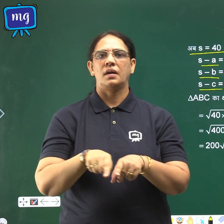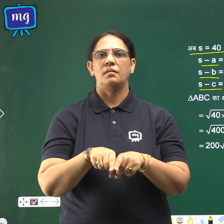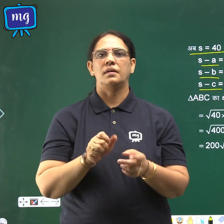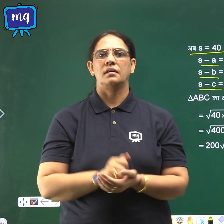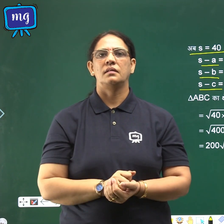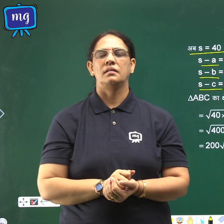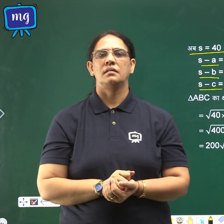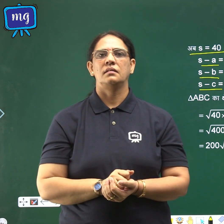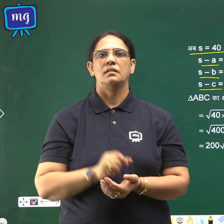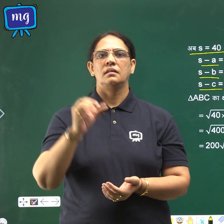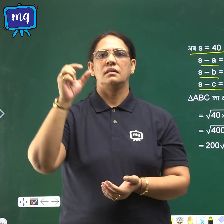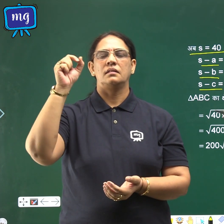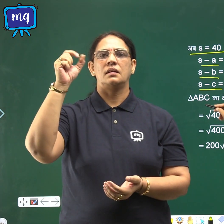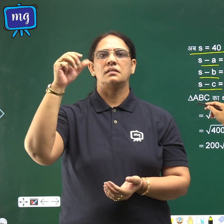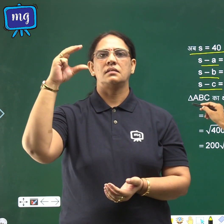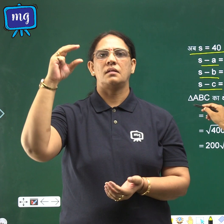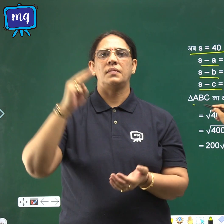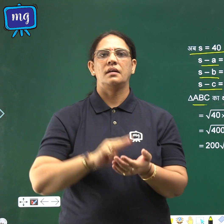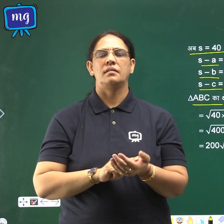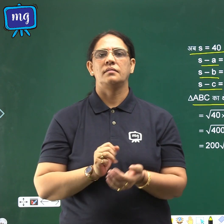बराबर 10 सेमी।